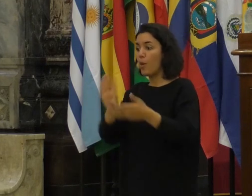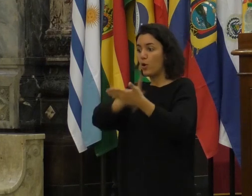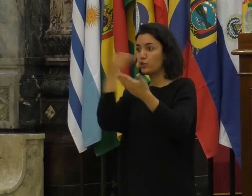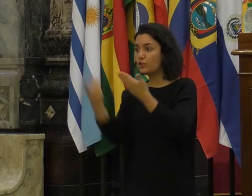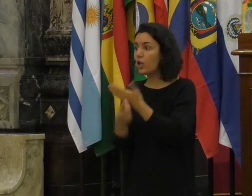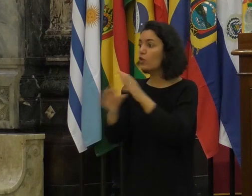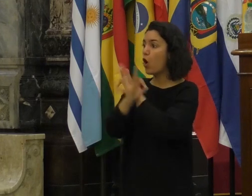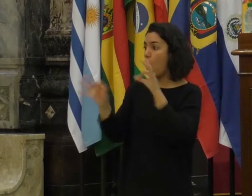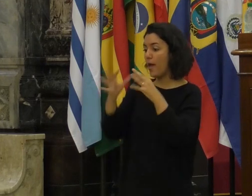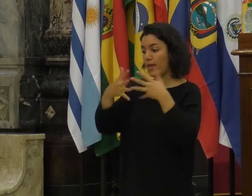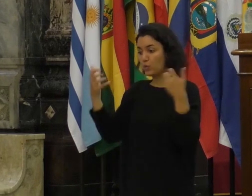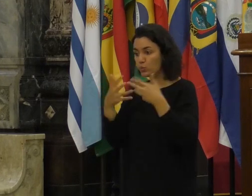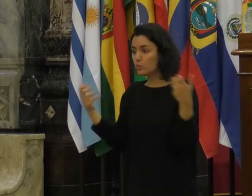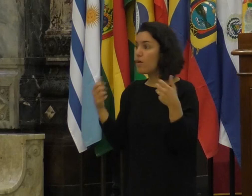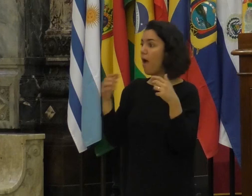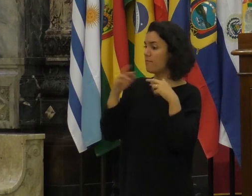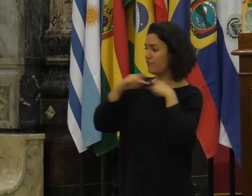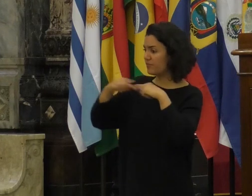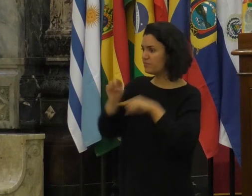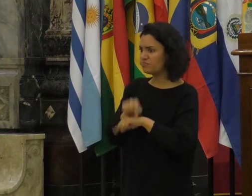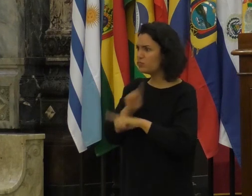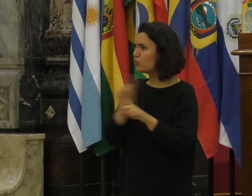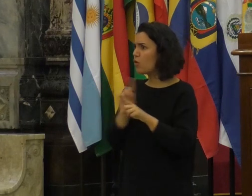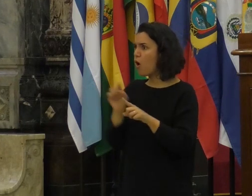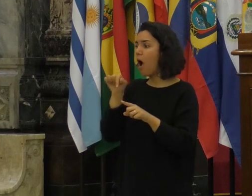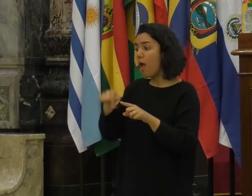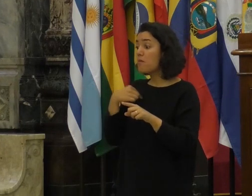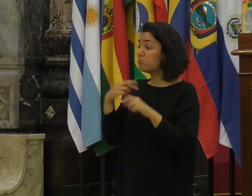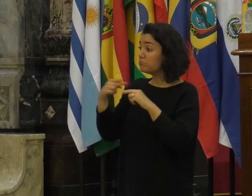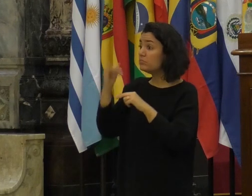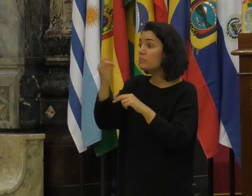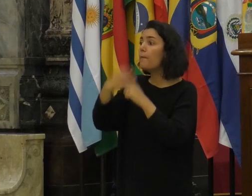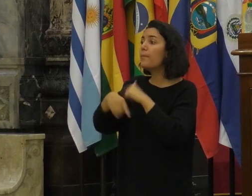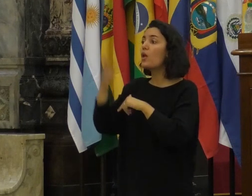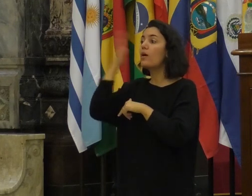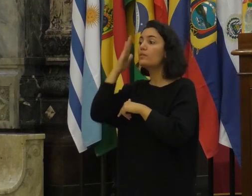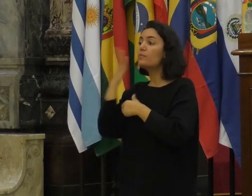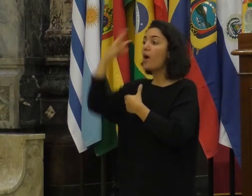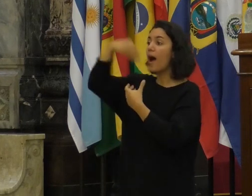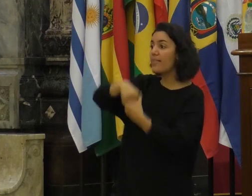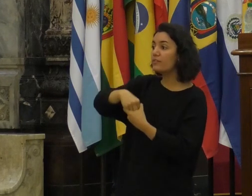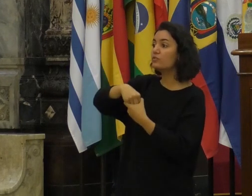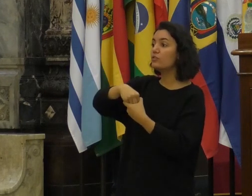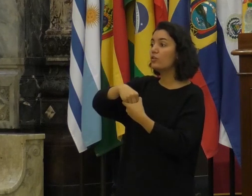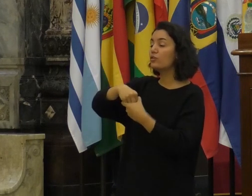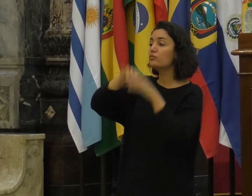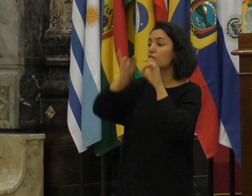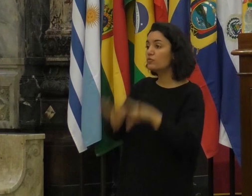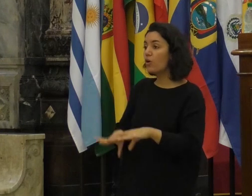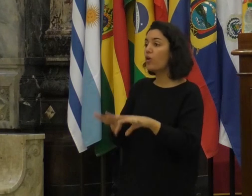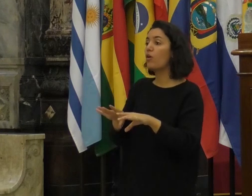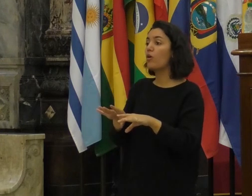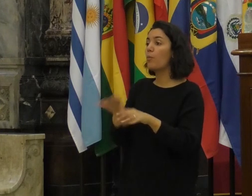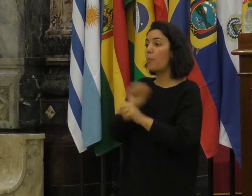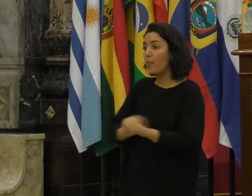estructura institucional más permanente, tienden a mantenerse y el conocimiento contenido en ellas estaría disponible para